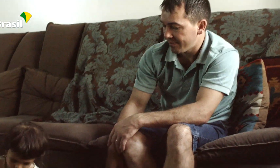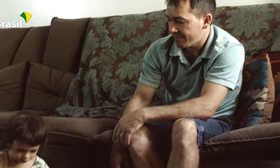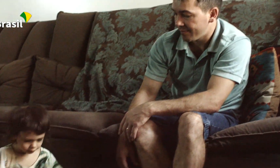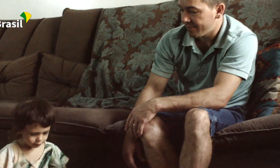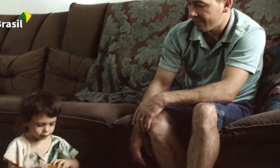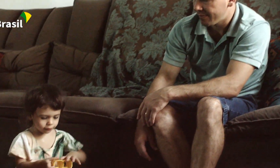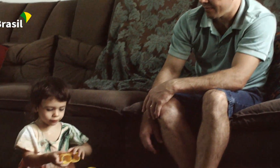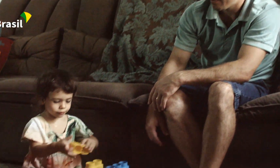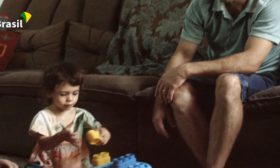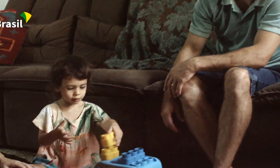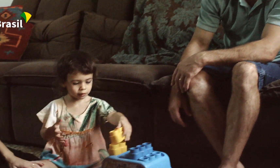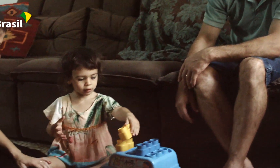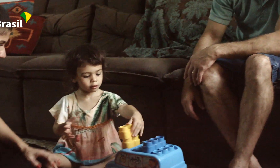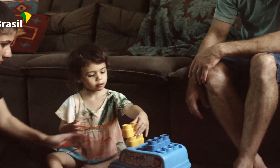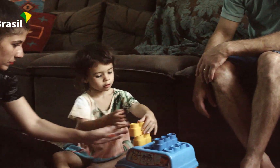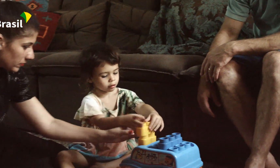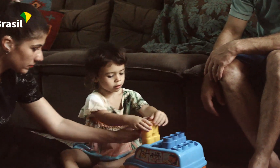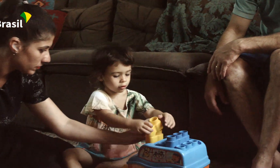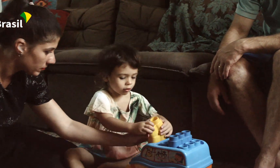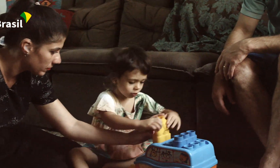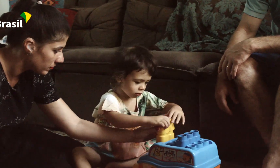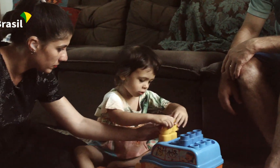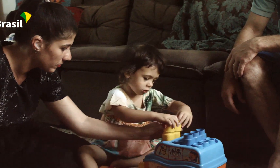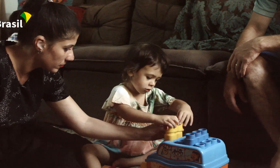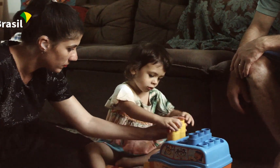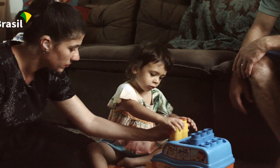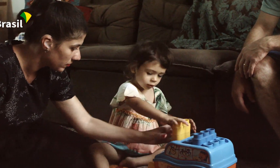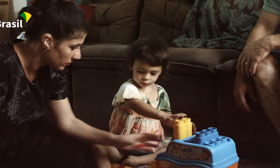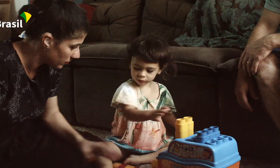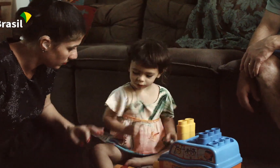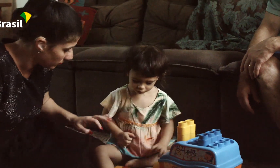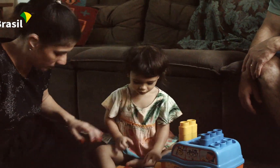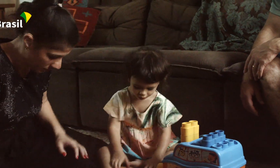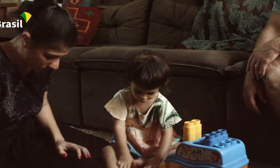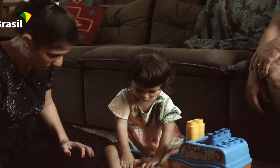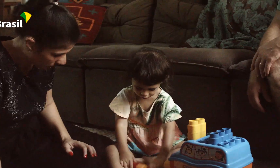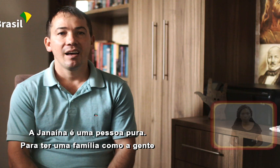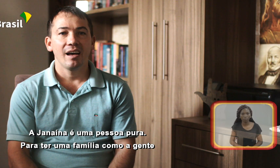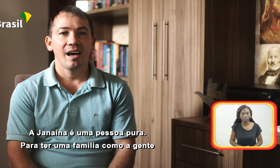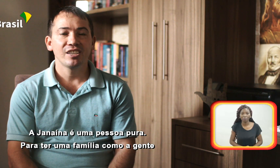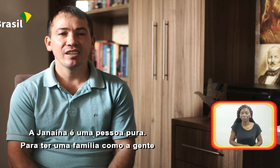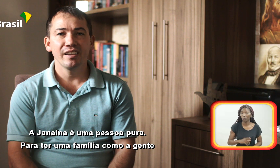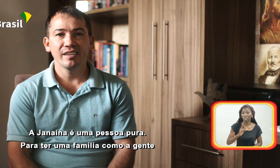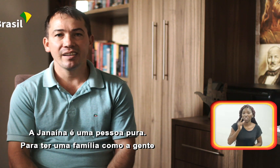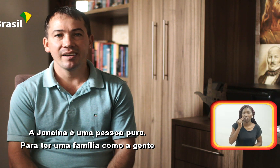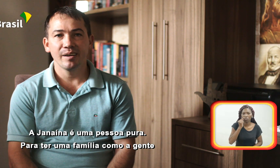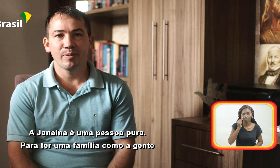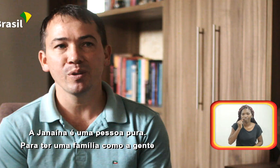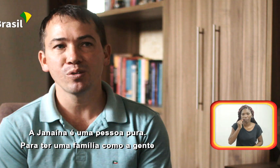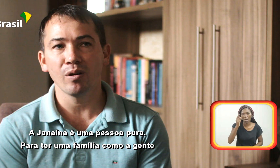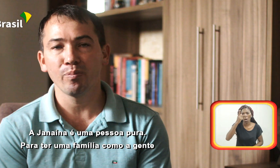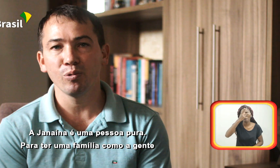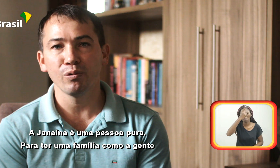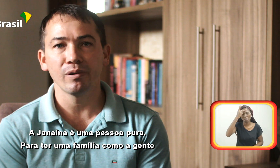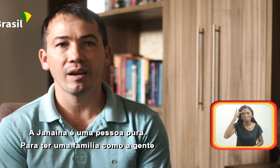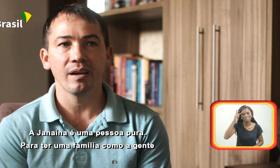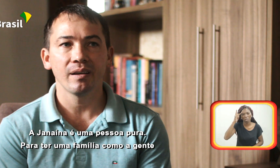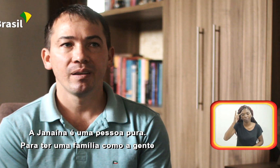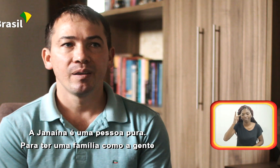indicador e midinho para cima. Gilberto, Janaína e Victoria brincam com um carro azul. A Janaína é uma pessoa pura, para